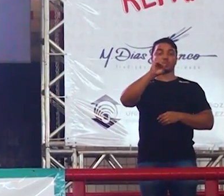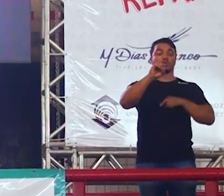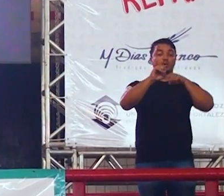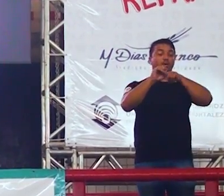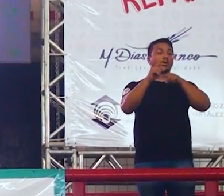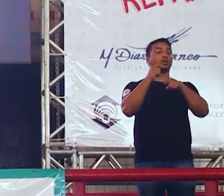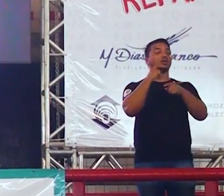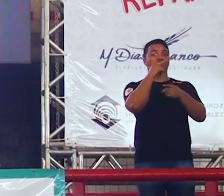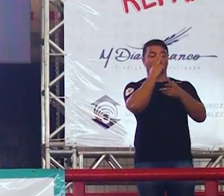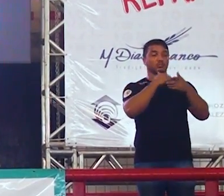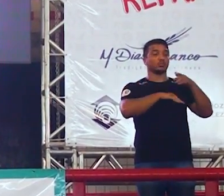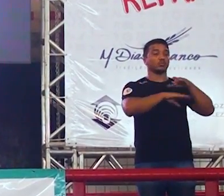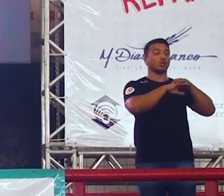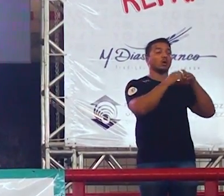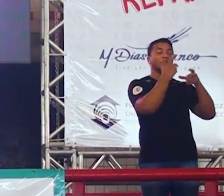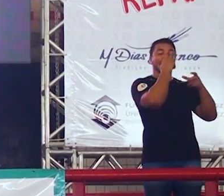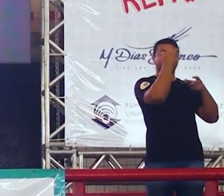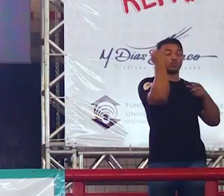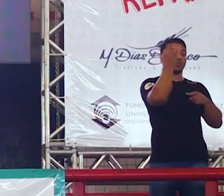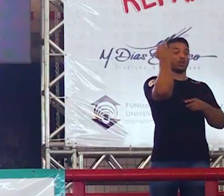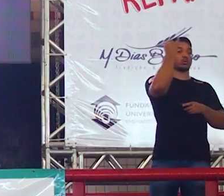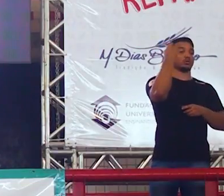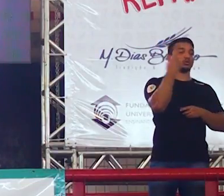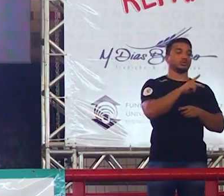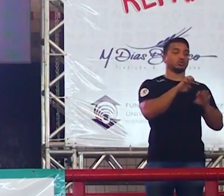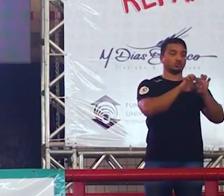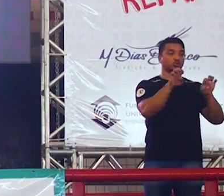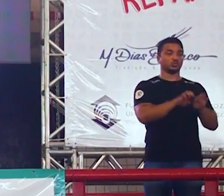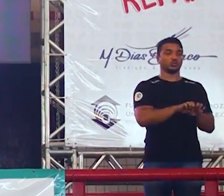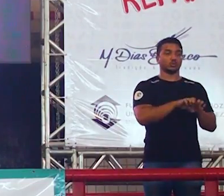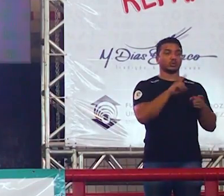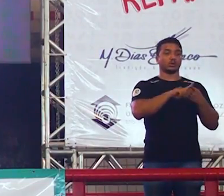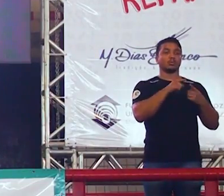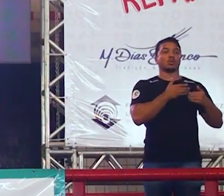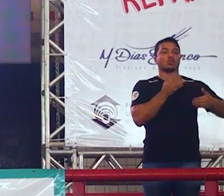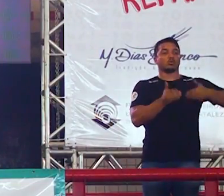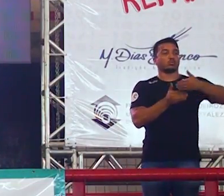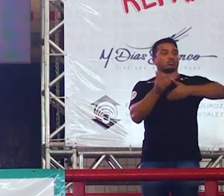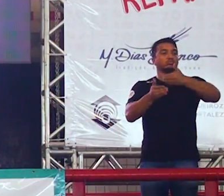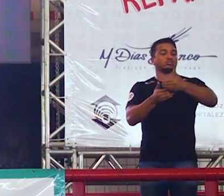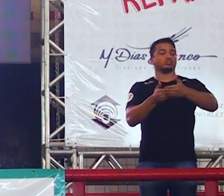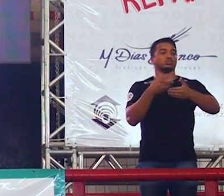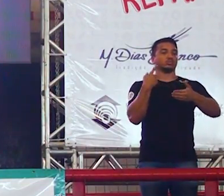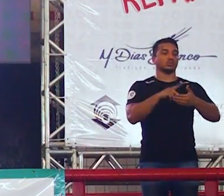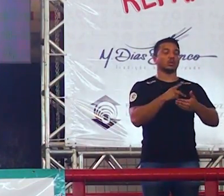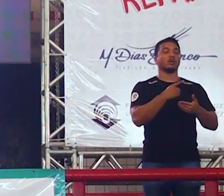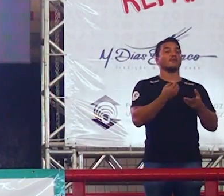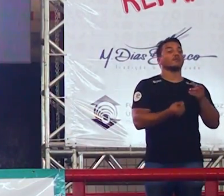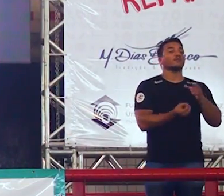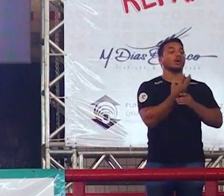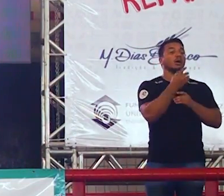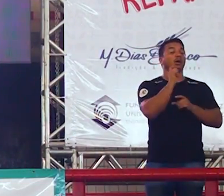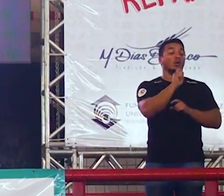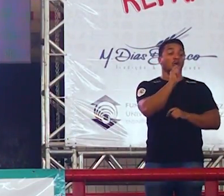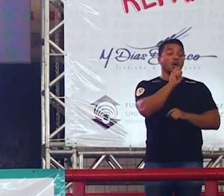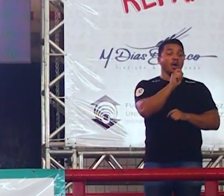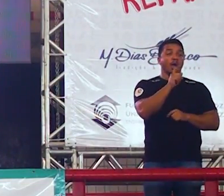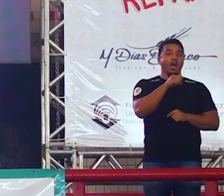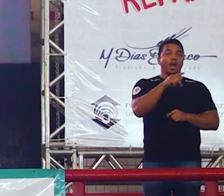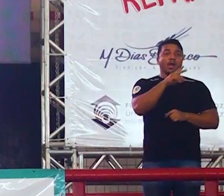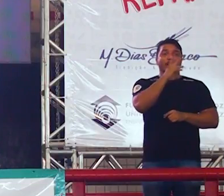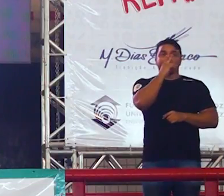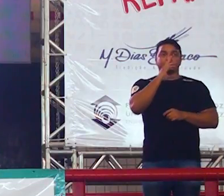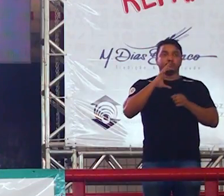de abrigar a possível estrutura fecundada e dar continuidade ao processo para formar quem? Para formar